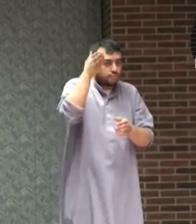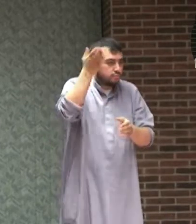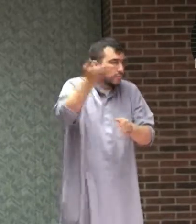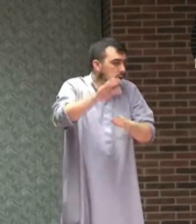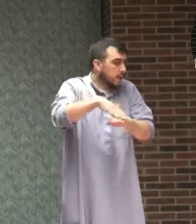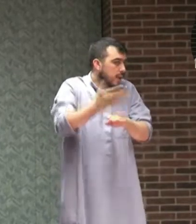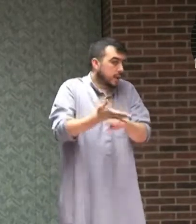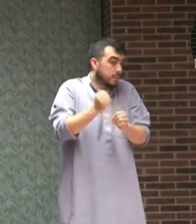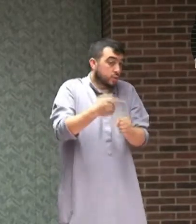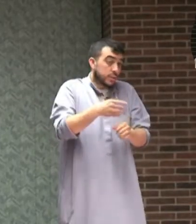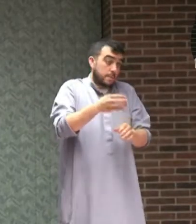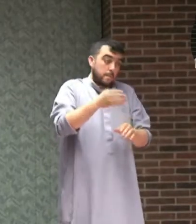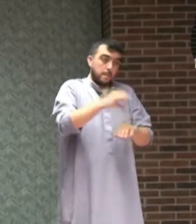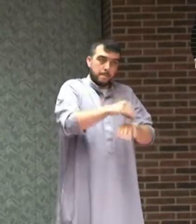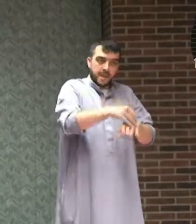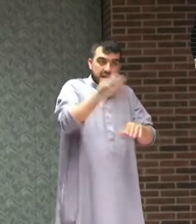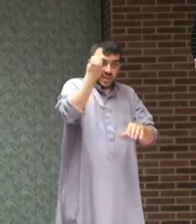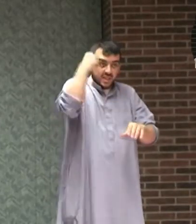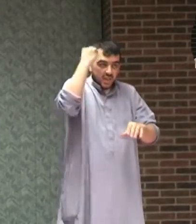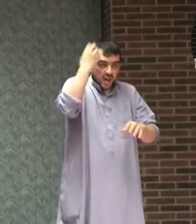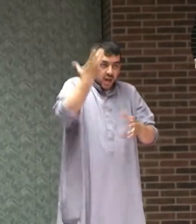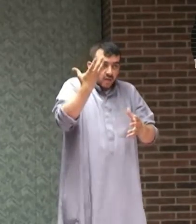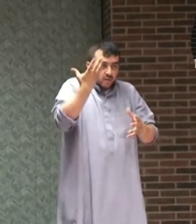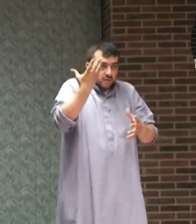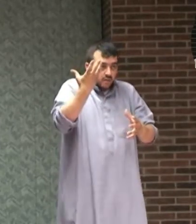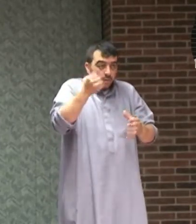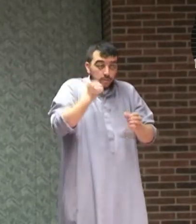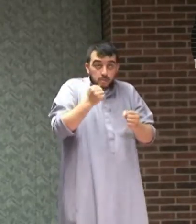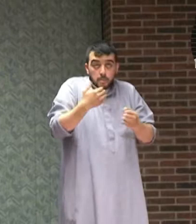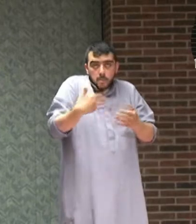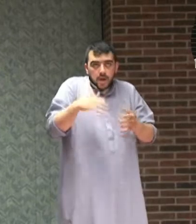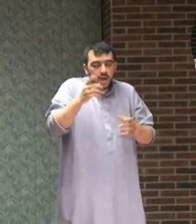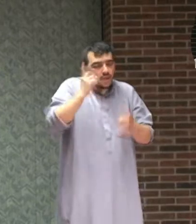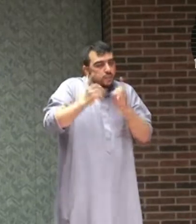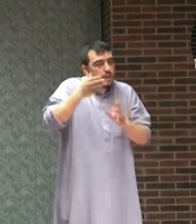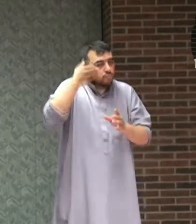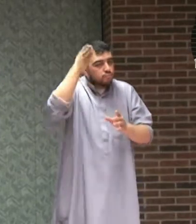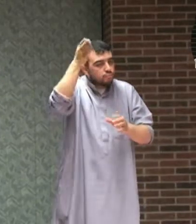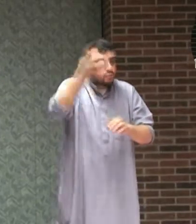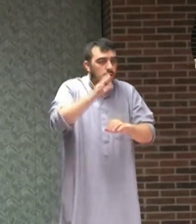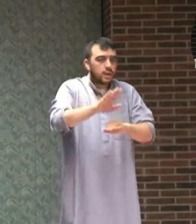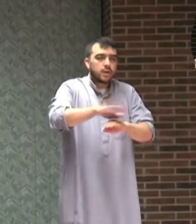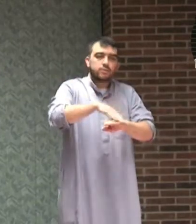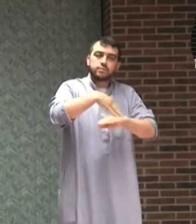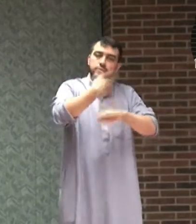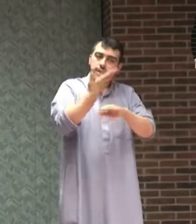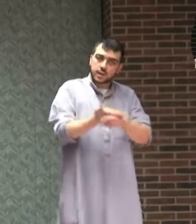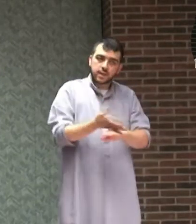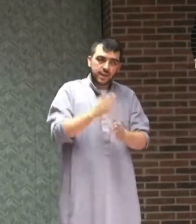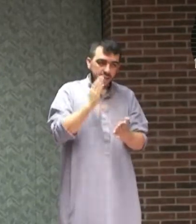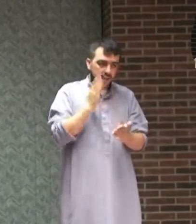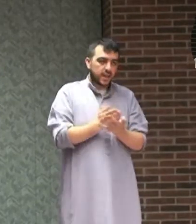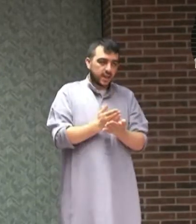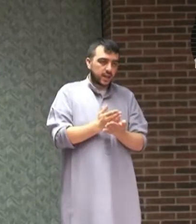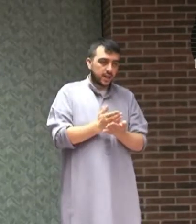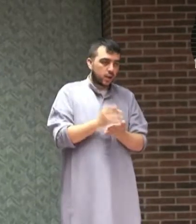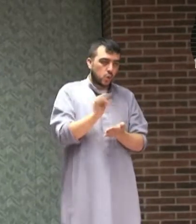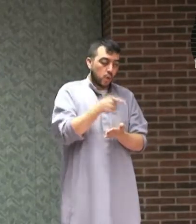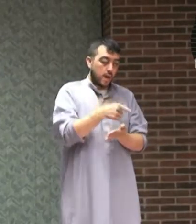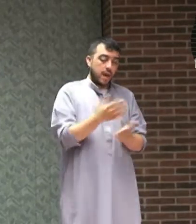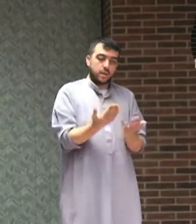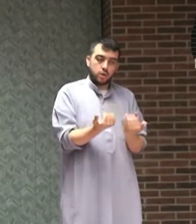Dans ce genre de cas-là, même si c'est une maladie grave, mais il y a espoir de guérison, dans ce genre de cas-là, la personne